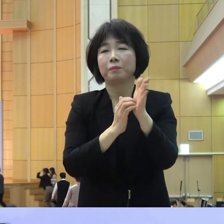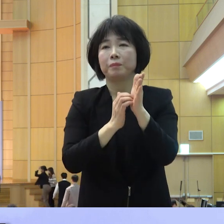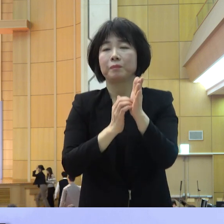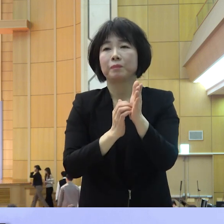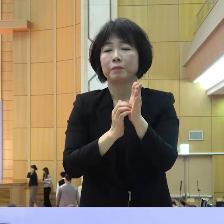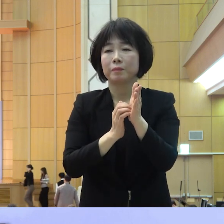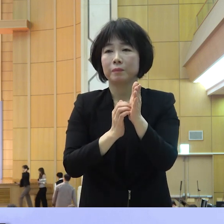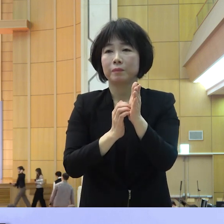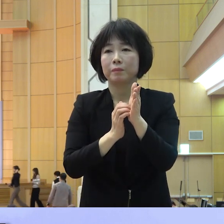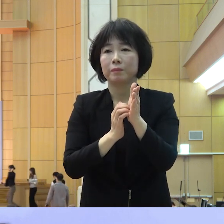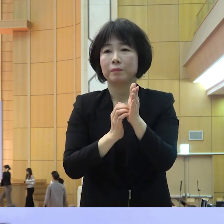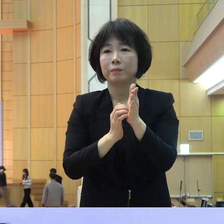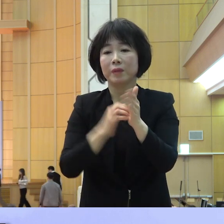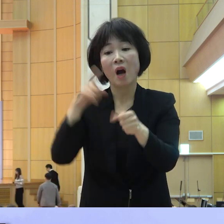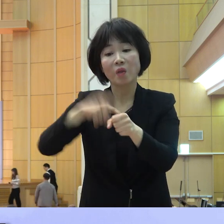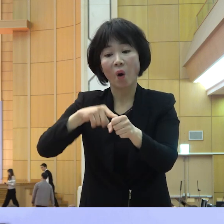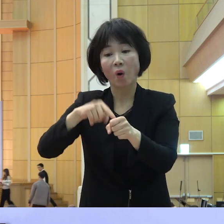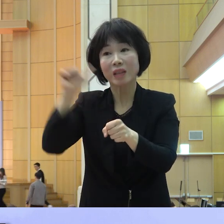하나님,